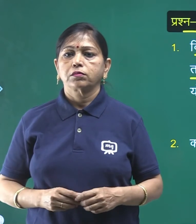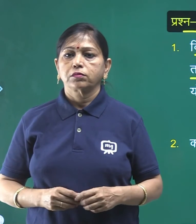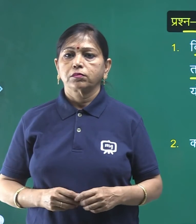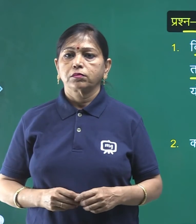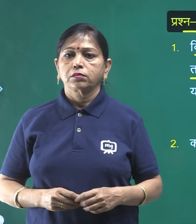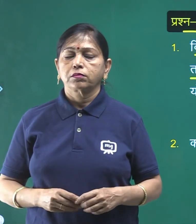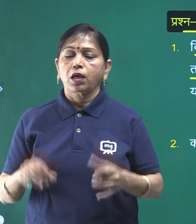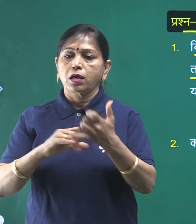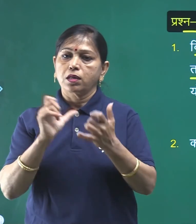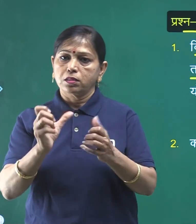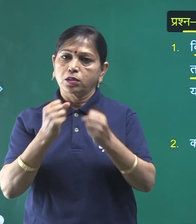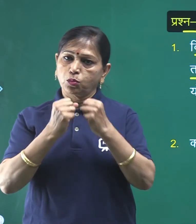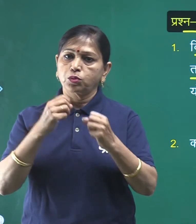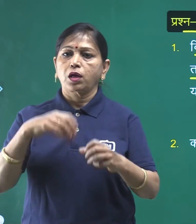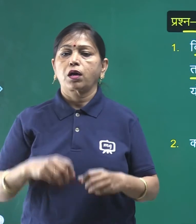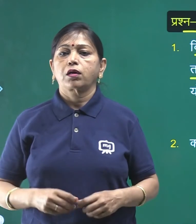स्थितिज ऊर्जा का